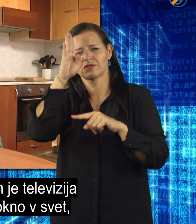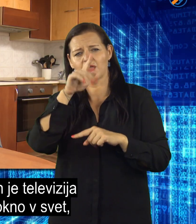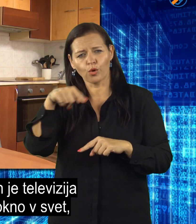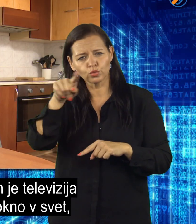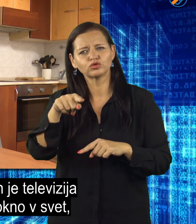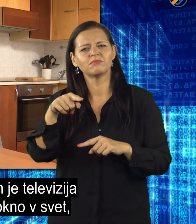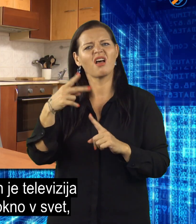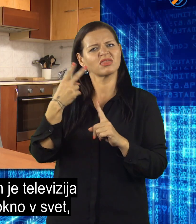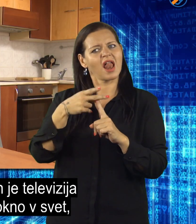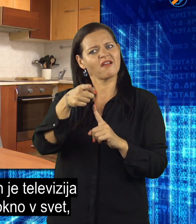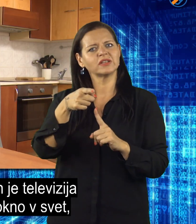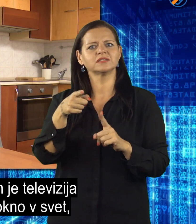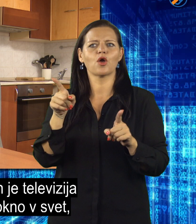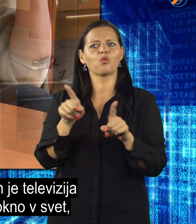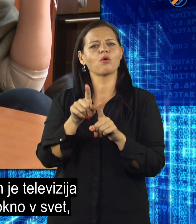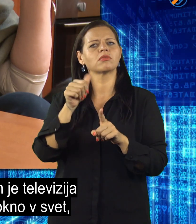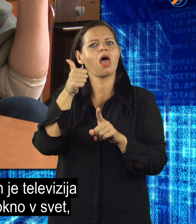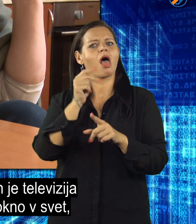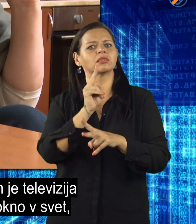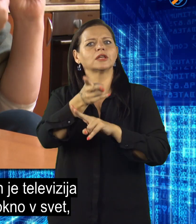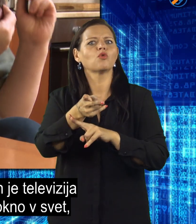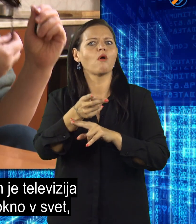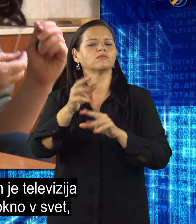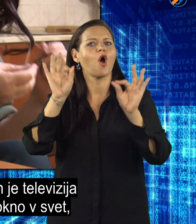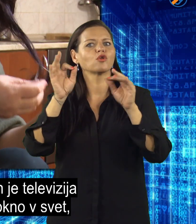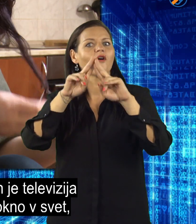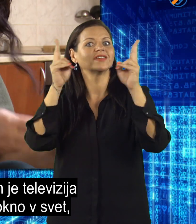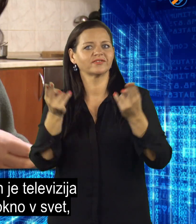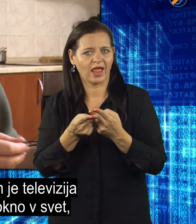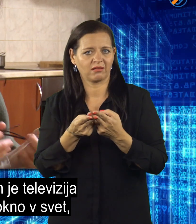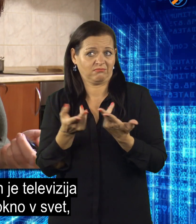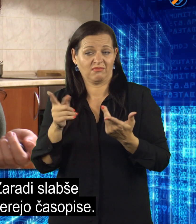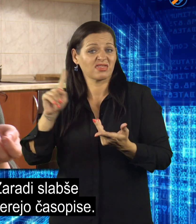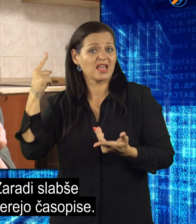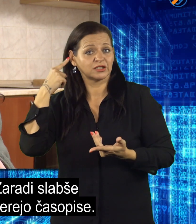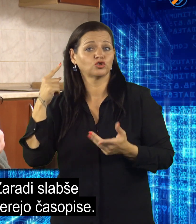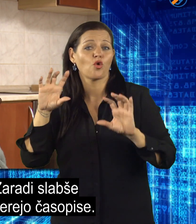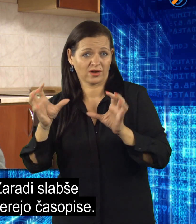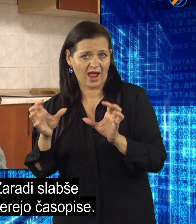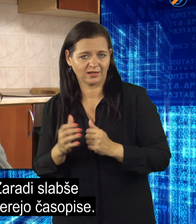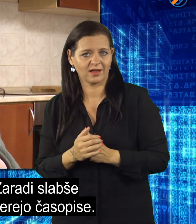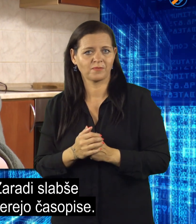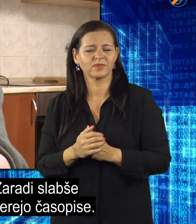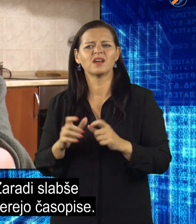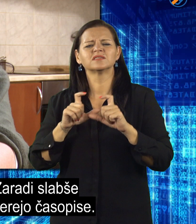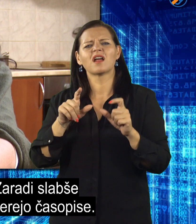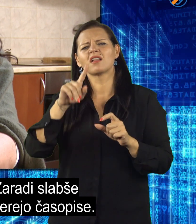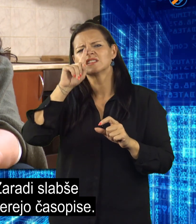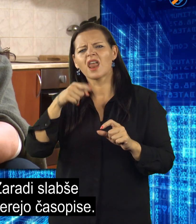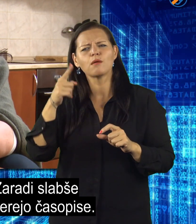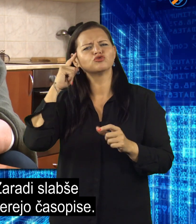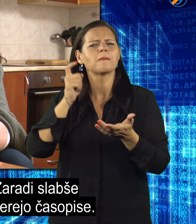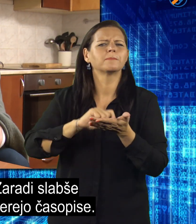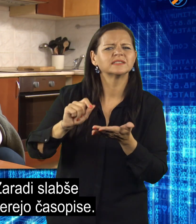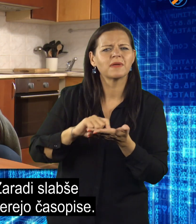Gluhim in naglušnim je televizija pravzaprav edino okno v svet, saj ne slišijo radia. Zaradi